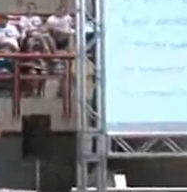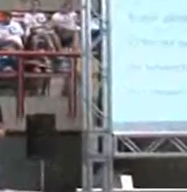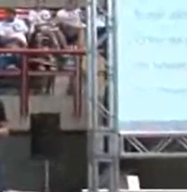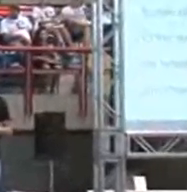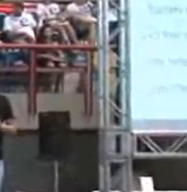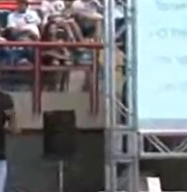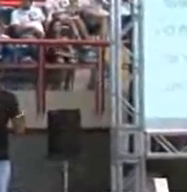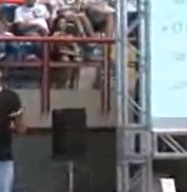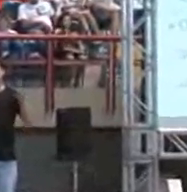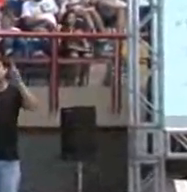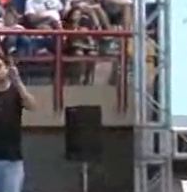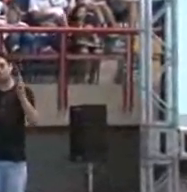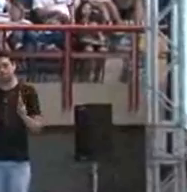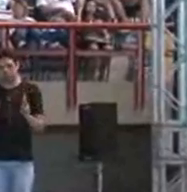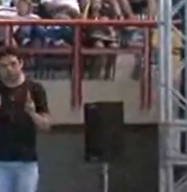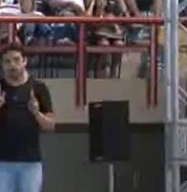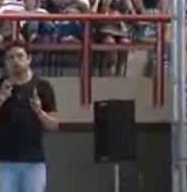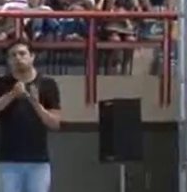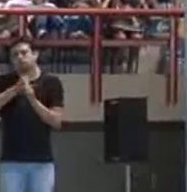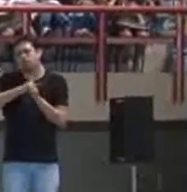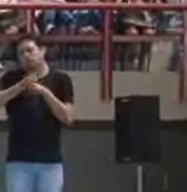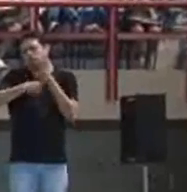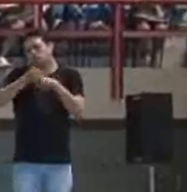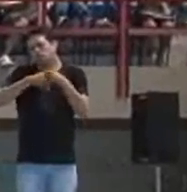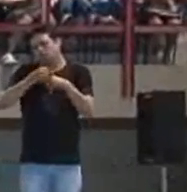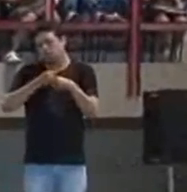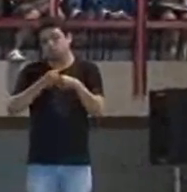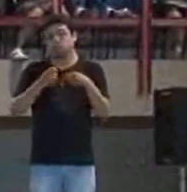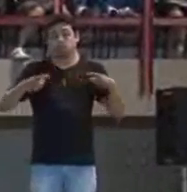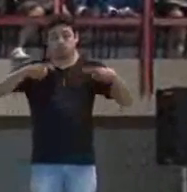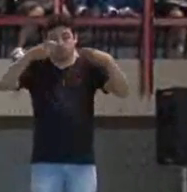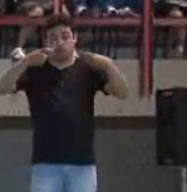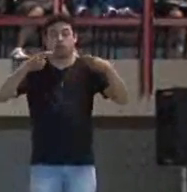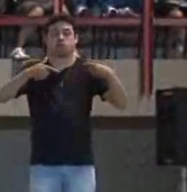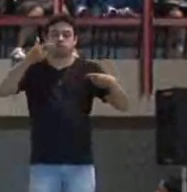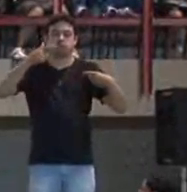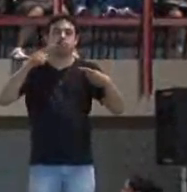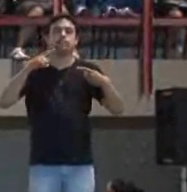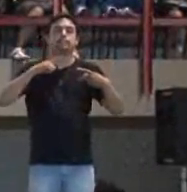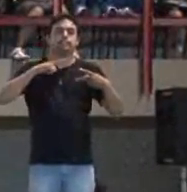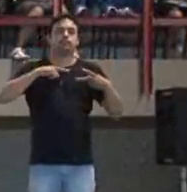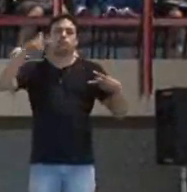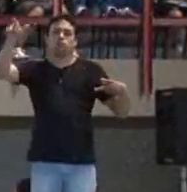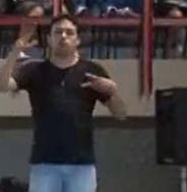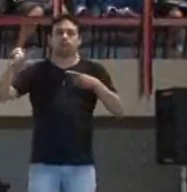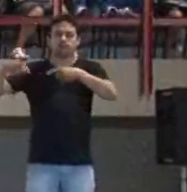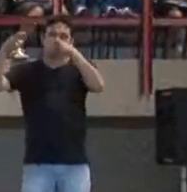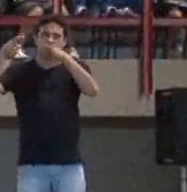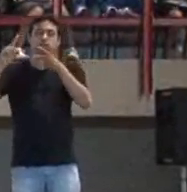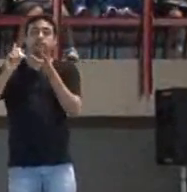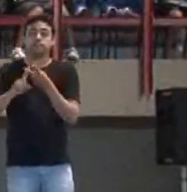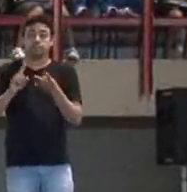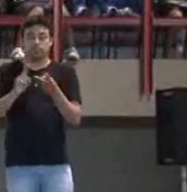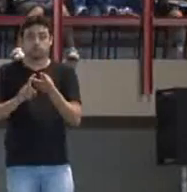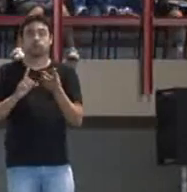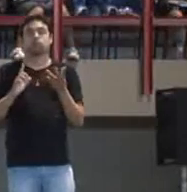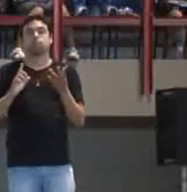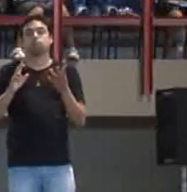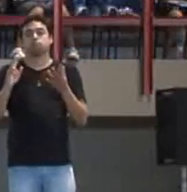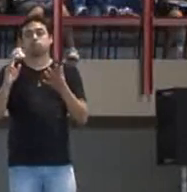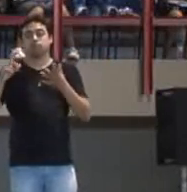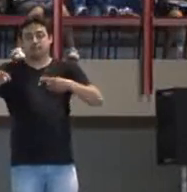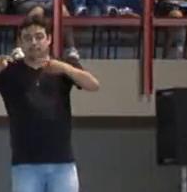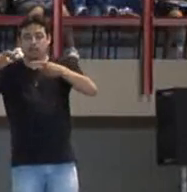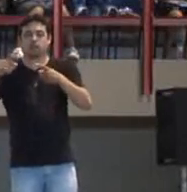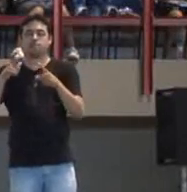paz finalmente foram anos de guerra mas não é só isso houve guerras mais longas aconteceram guerras mais longas mas